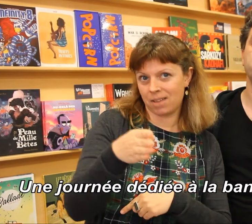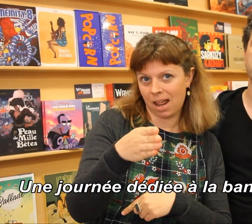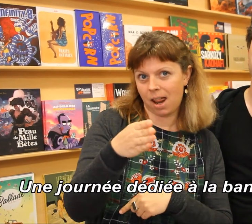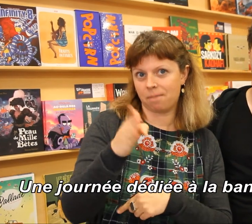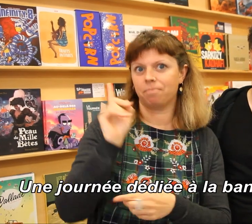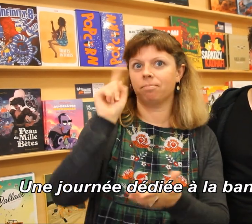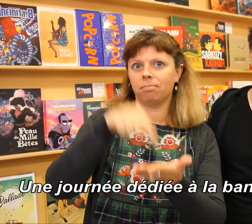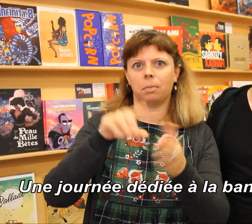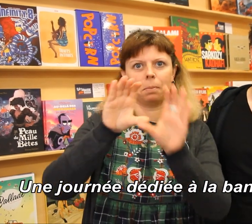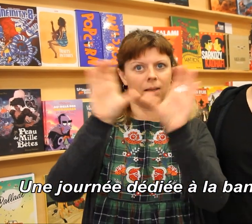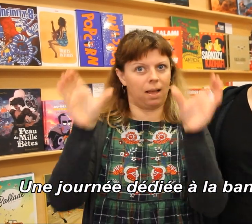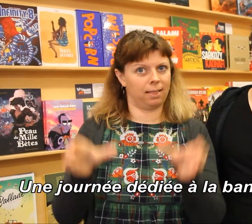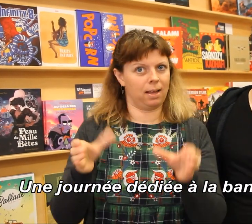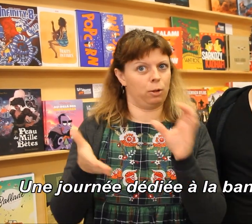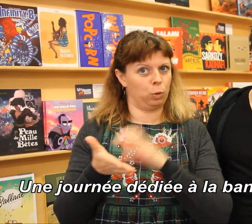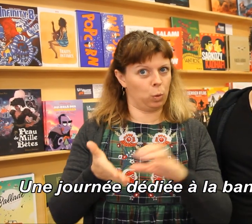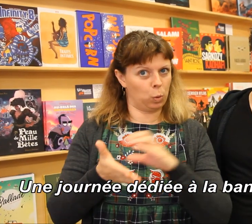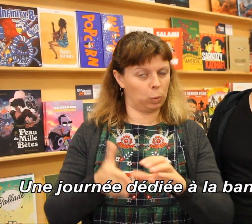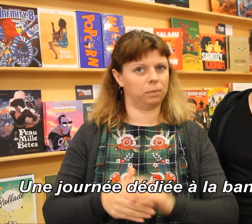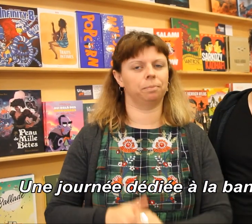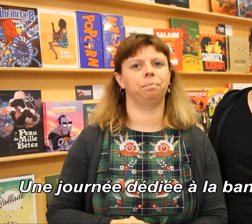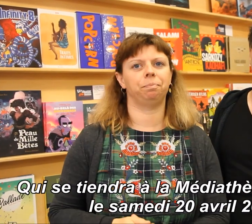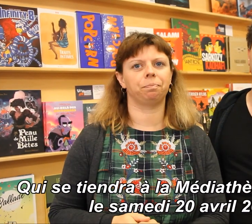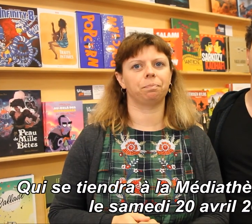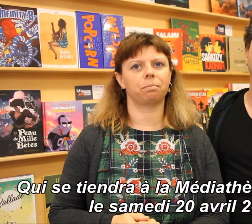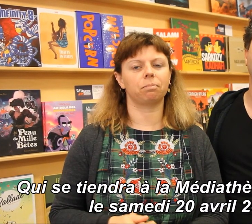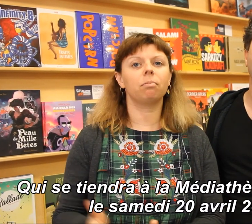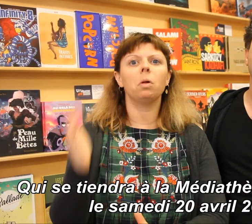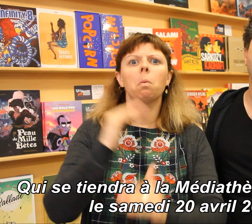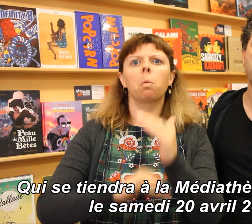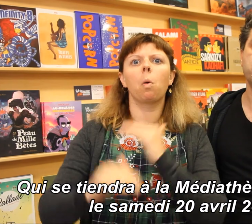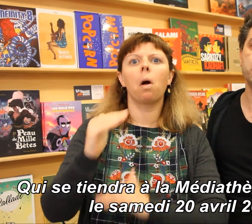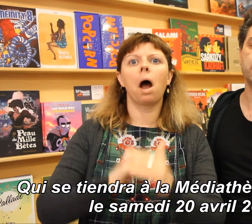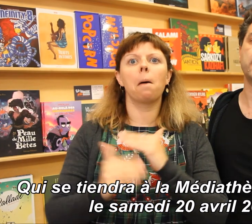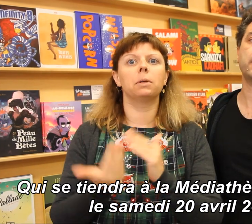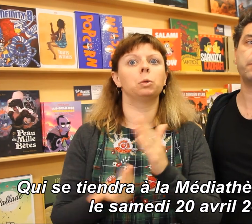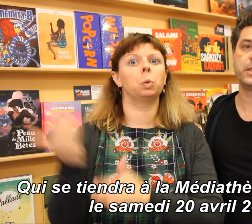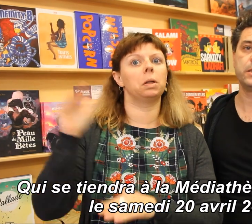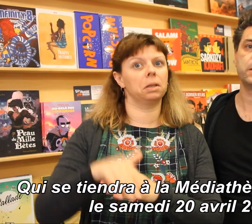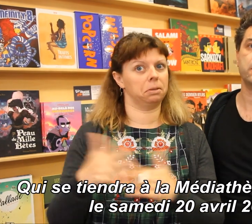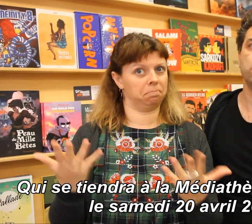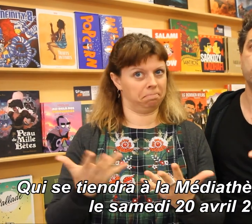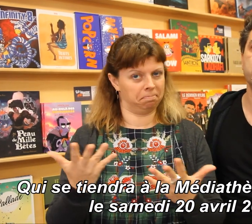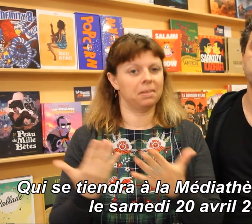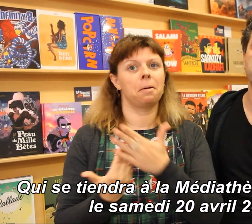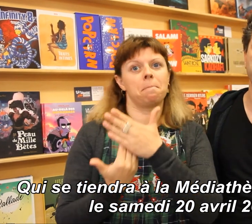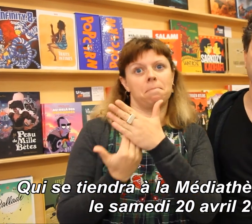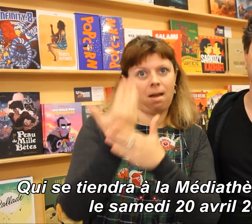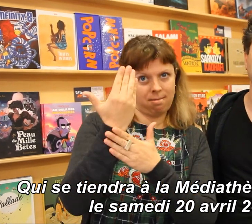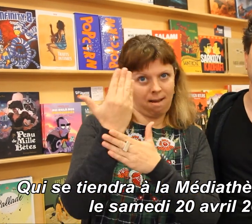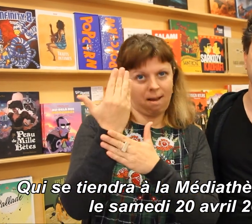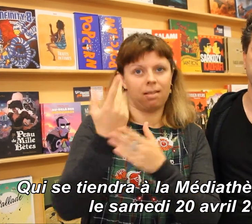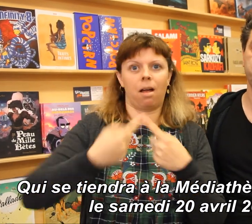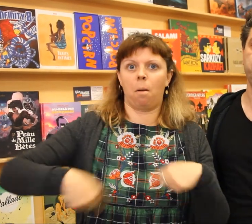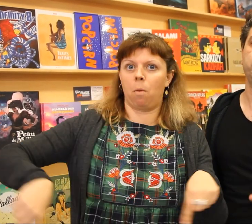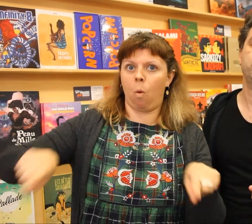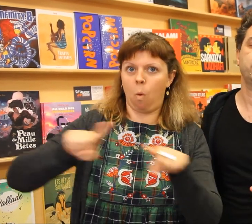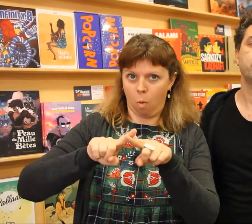journée dédiée à la bande dessinée qui se tiendra à la médiathèque Cabanis le samedi 20